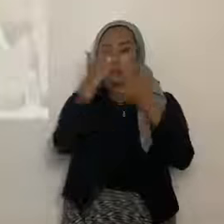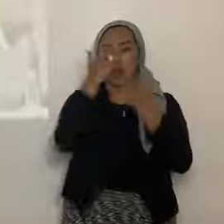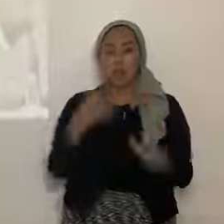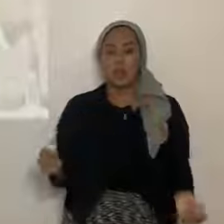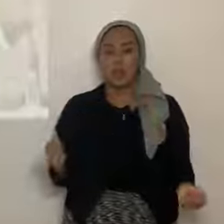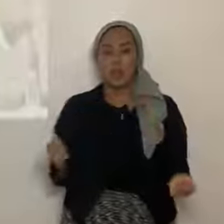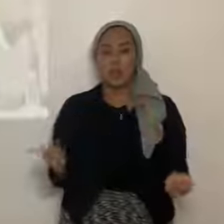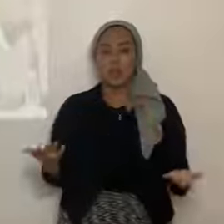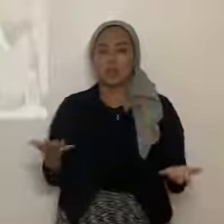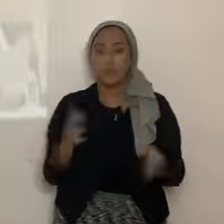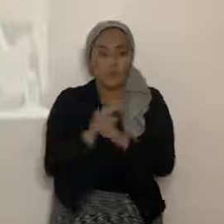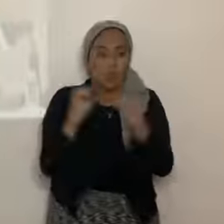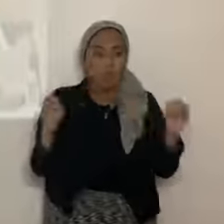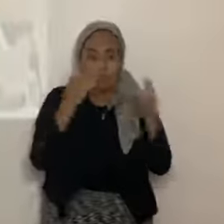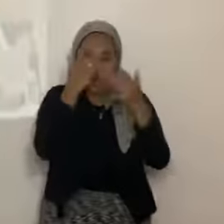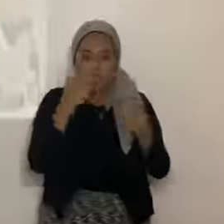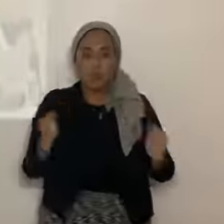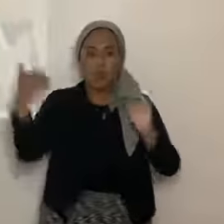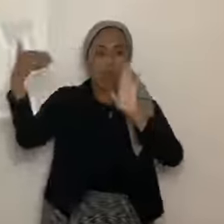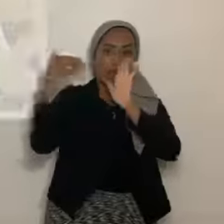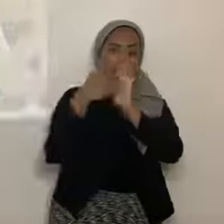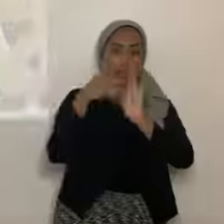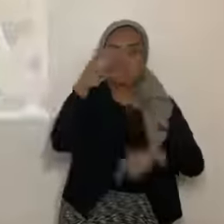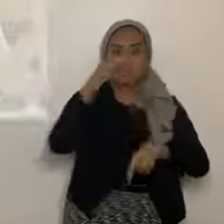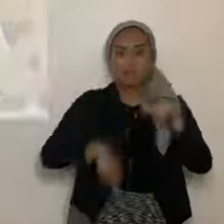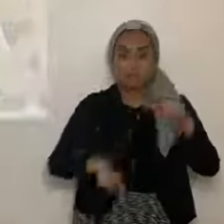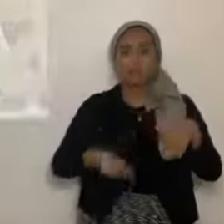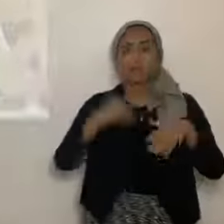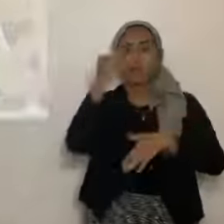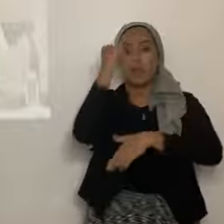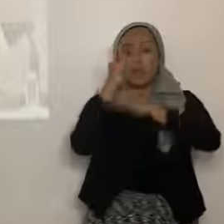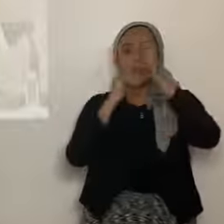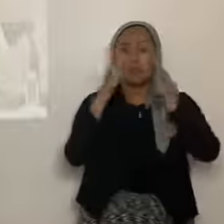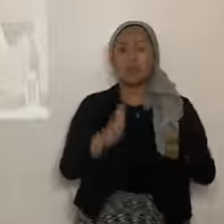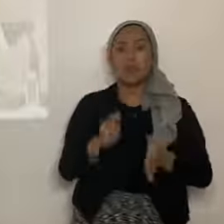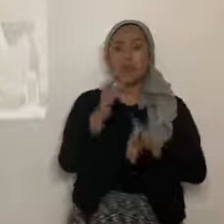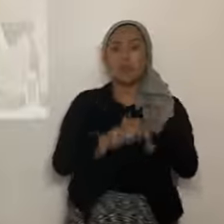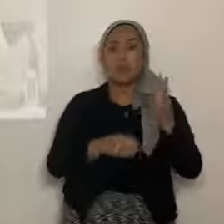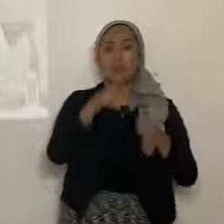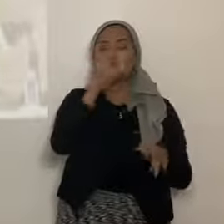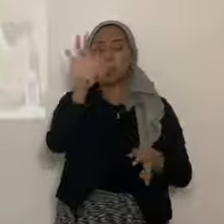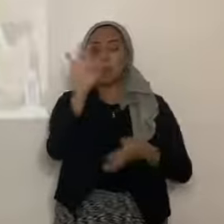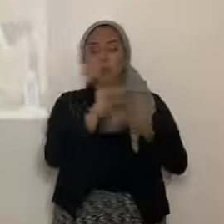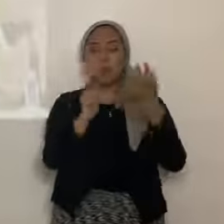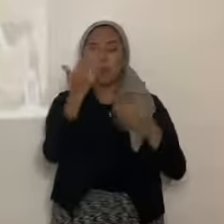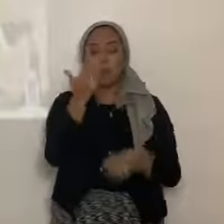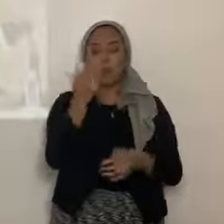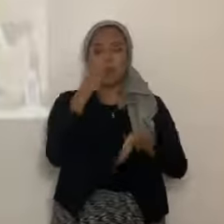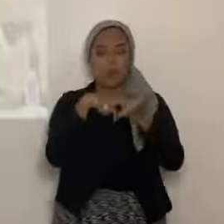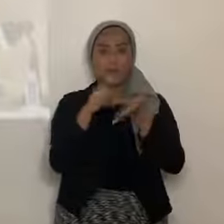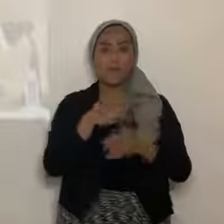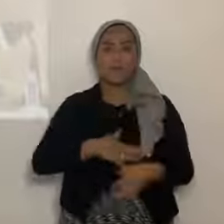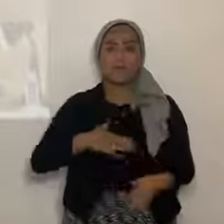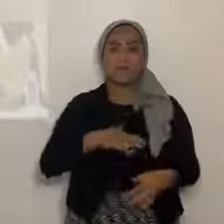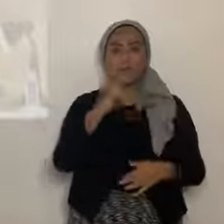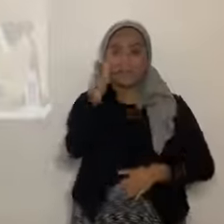o sea, no hay sanidad, se bloquea la sanidad, perdón. Isaías 29, verso 13. Vamos para allá, Isaías 29, verso